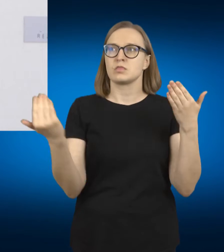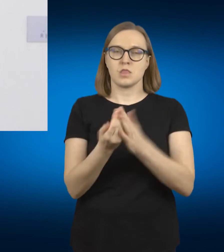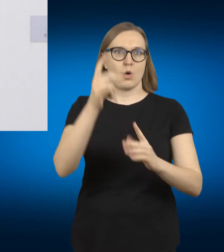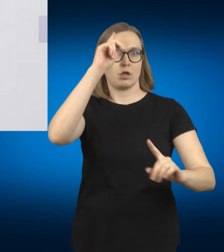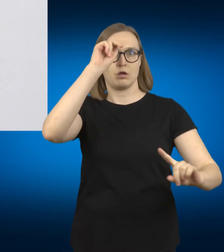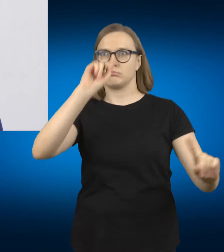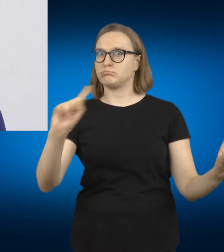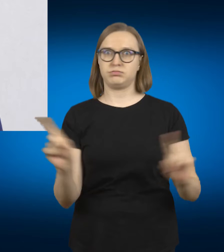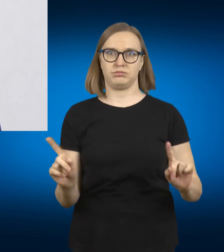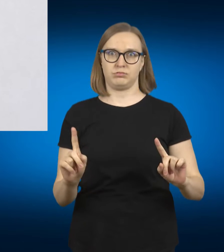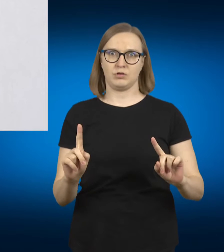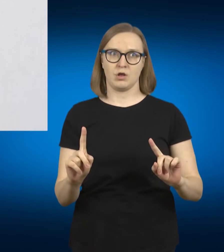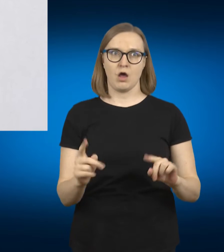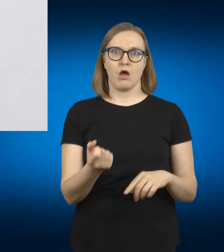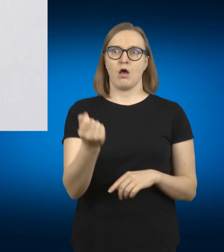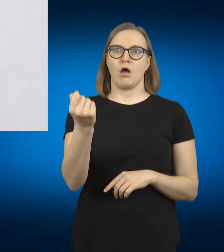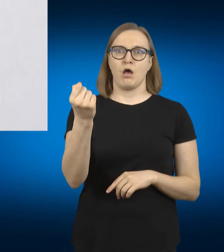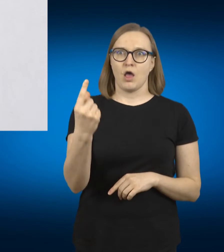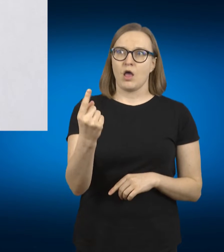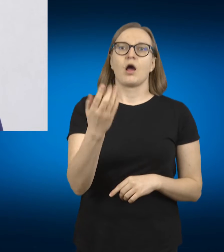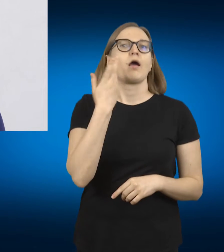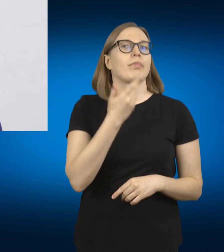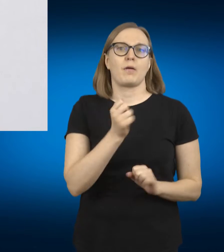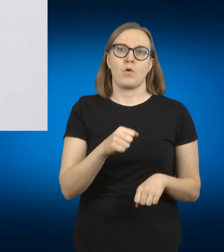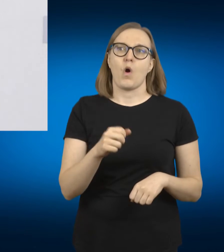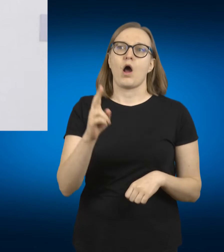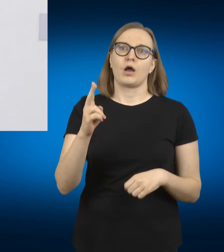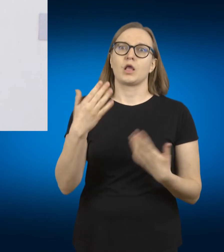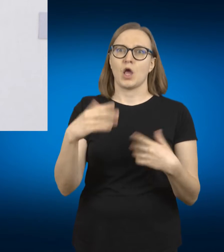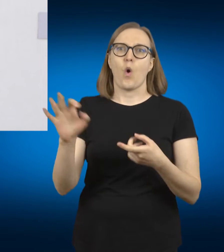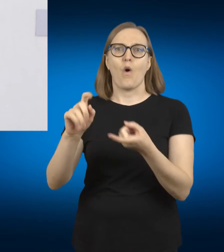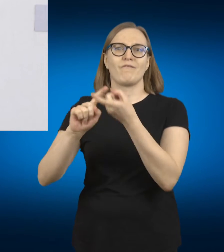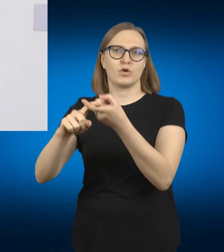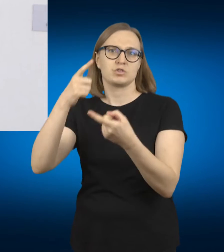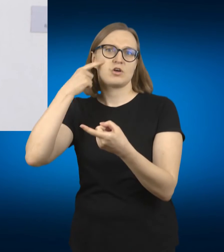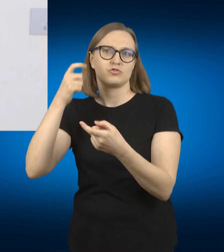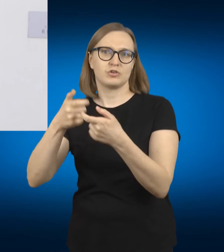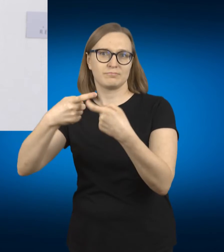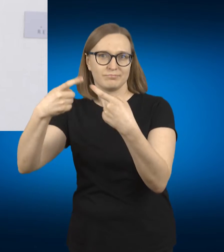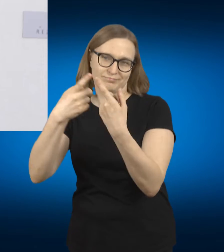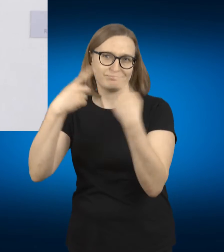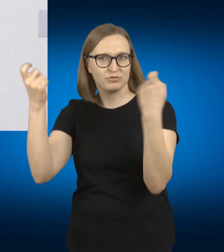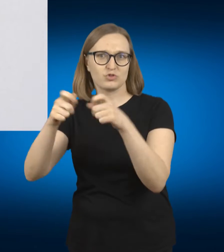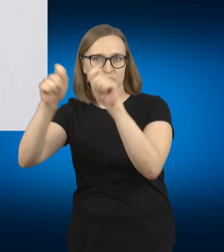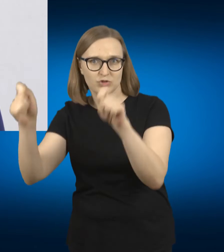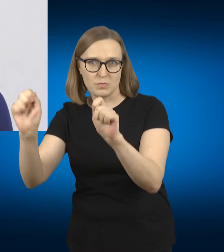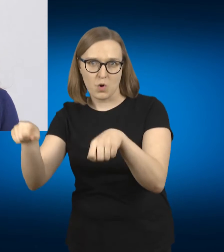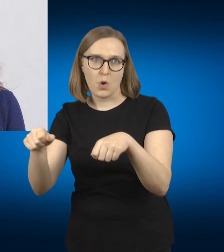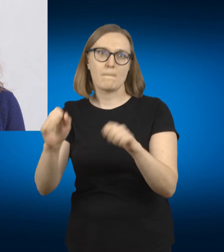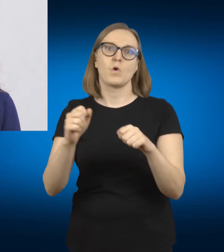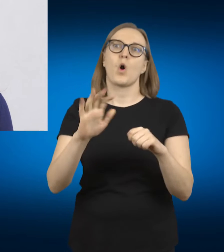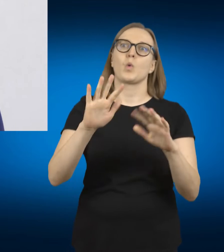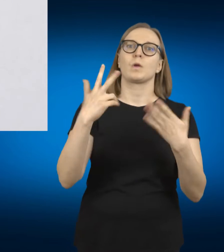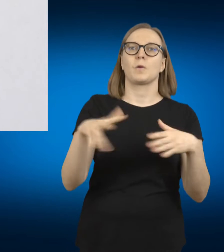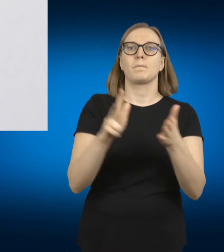mes sužinojom, kad yra kai kuriems tai galėjo būti, kai pasirodė virusas, kai kuriems, kai buvo paskelta pandemija, kai kuriems, kuriems